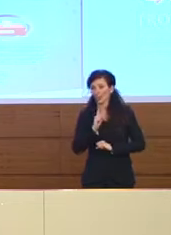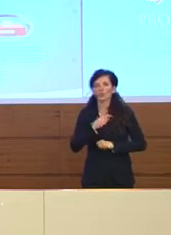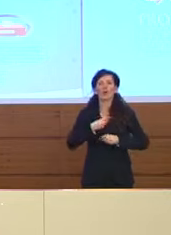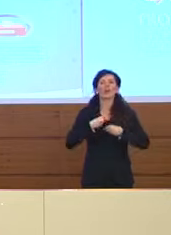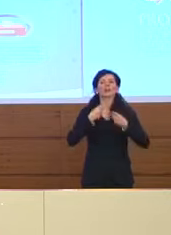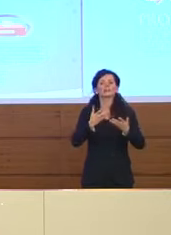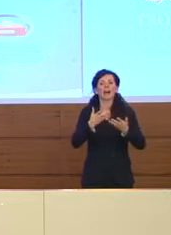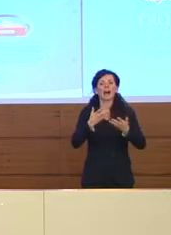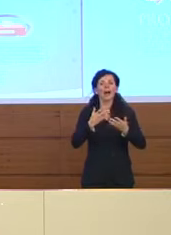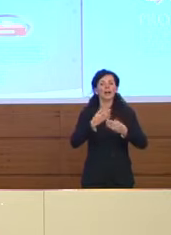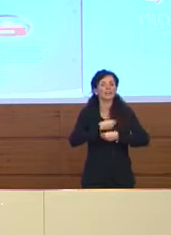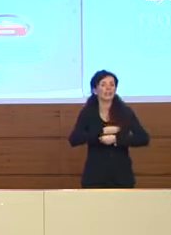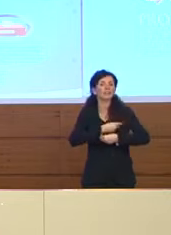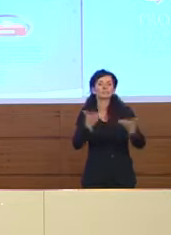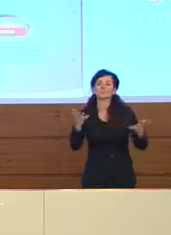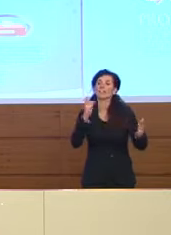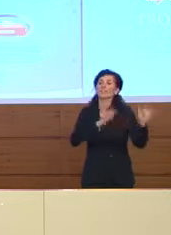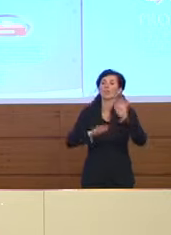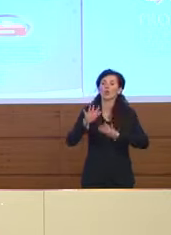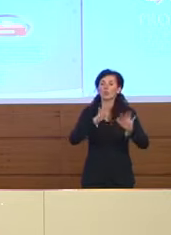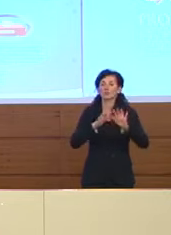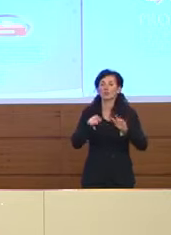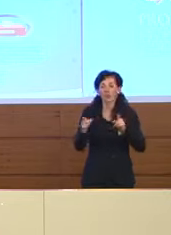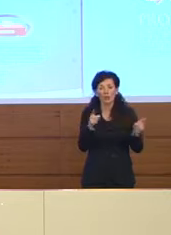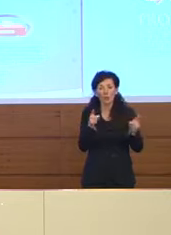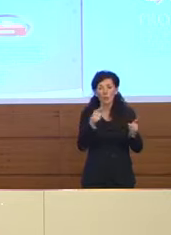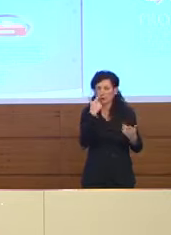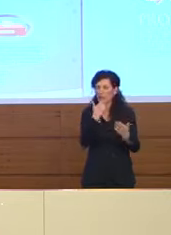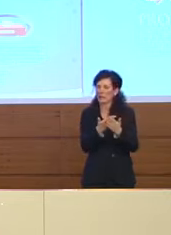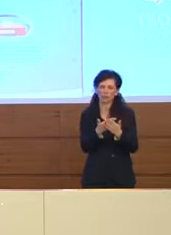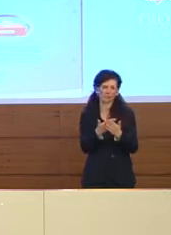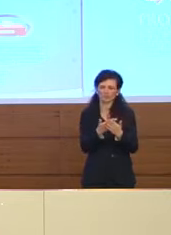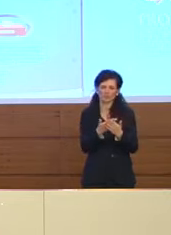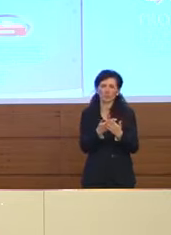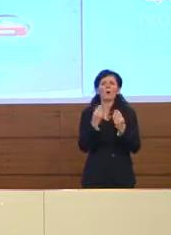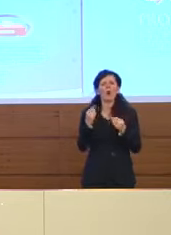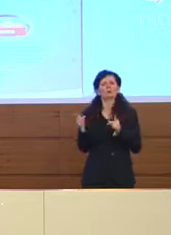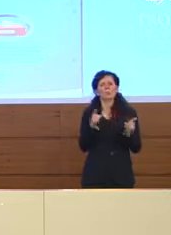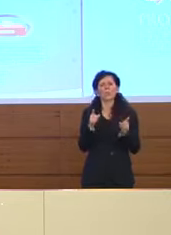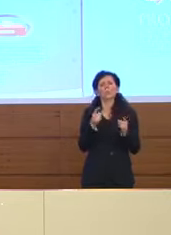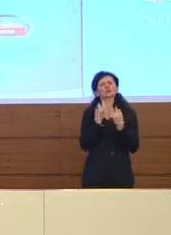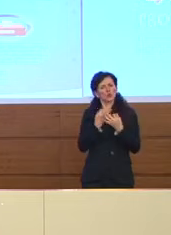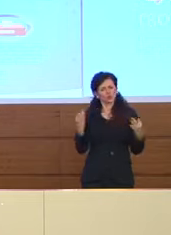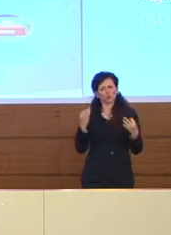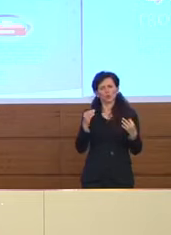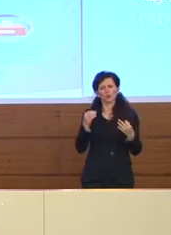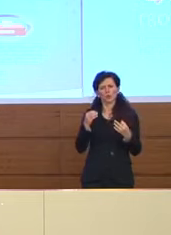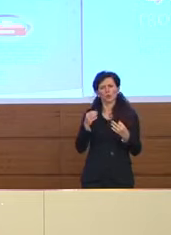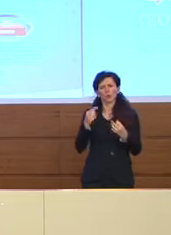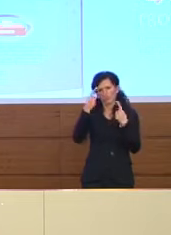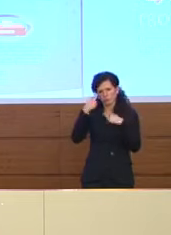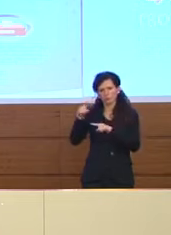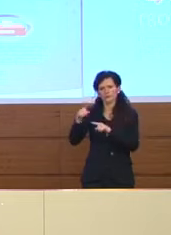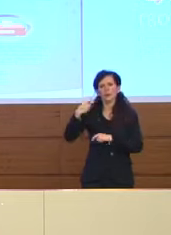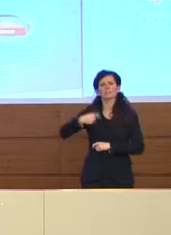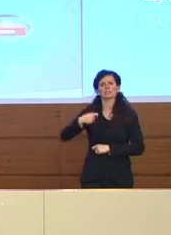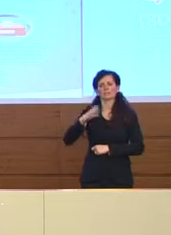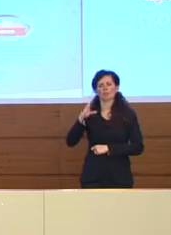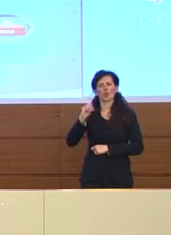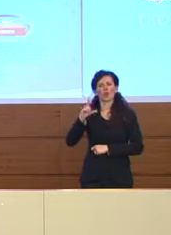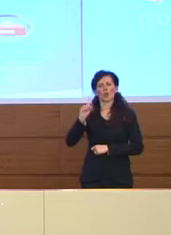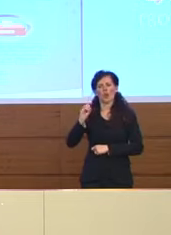sarà il momento lui parlerà per quanto riguarda la composizione